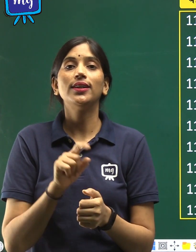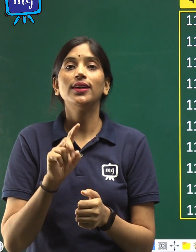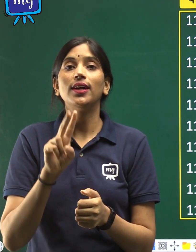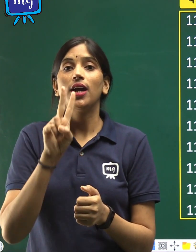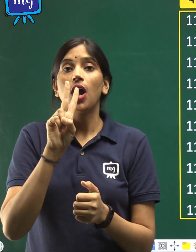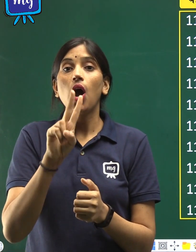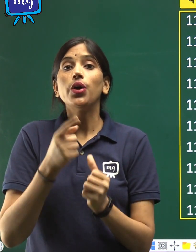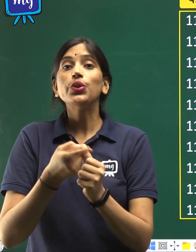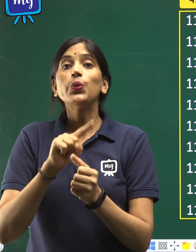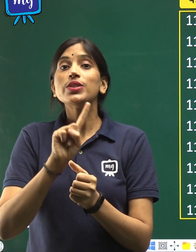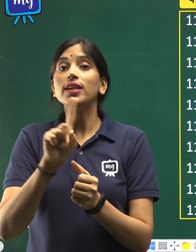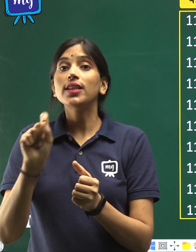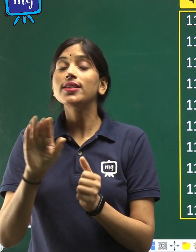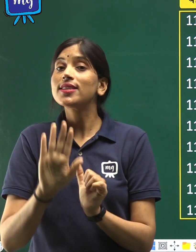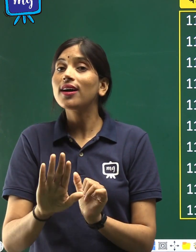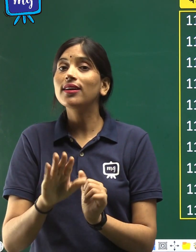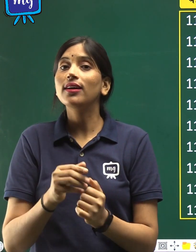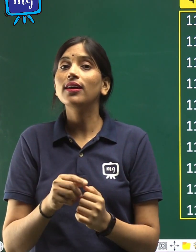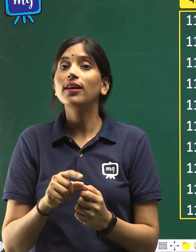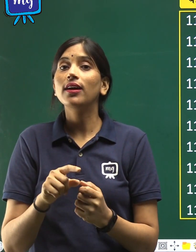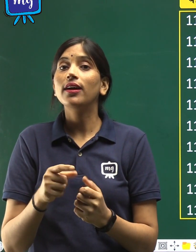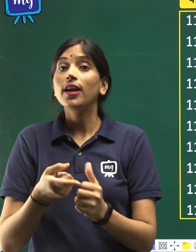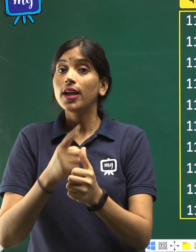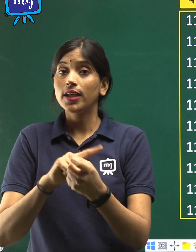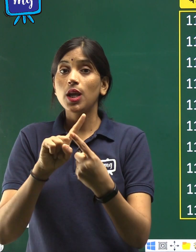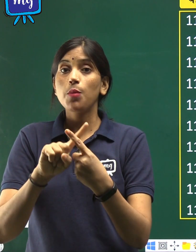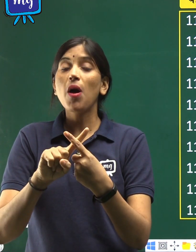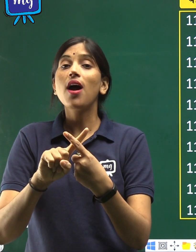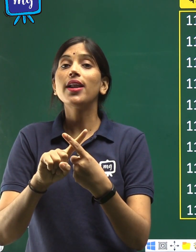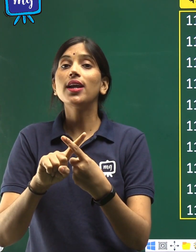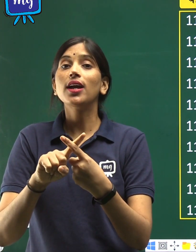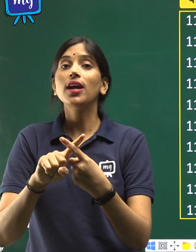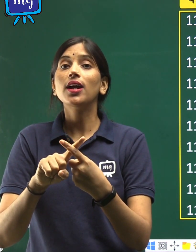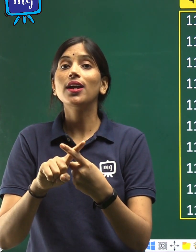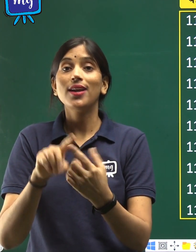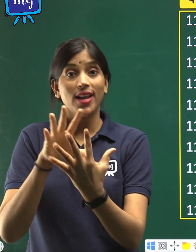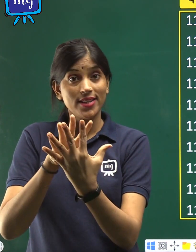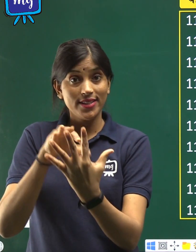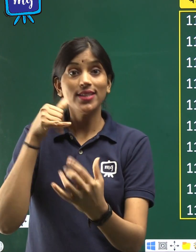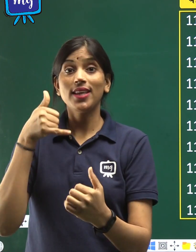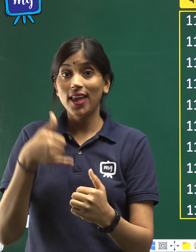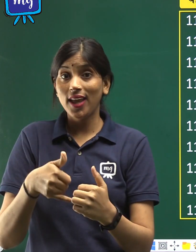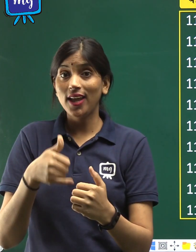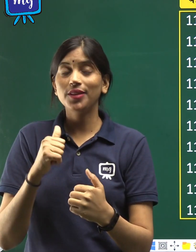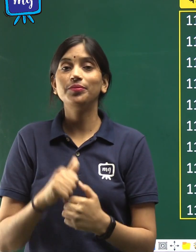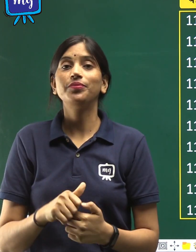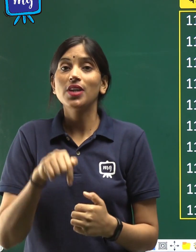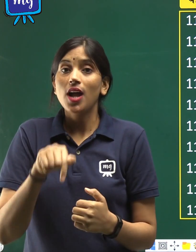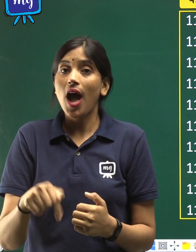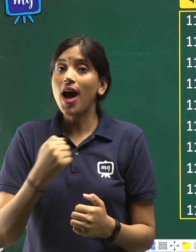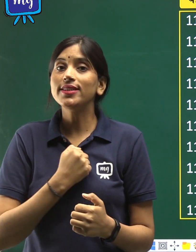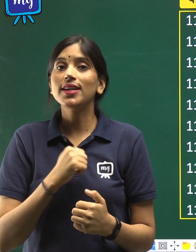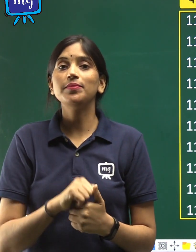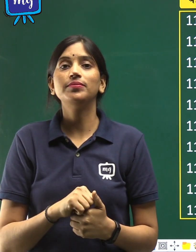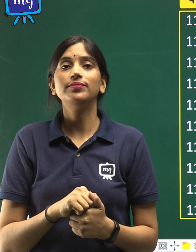2 से 10 तक के पहाड़े सीखे हैं। आज